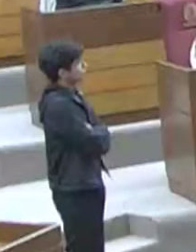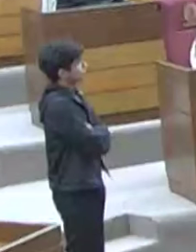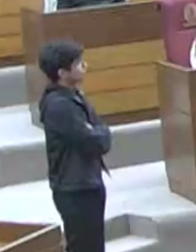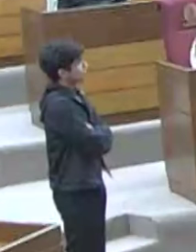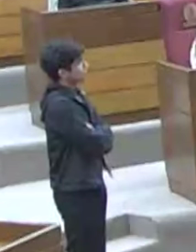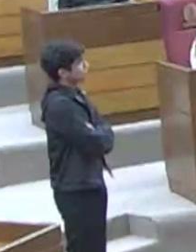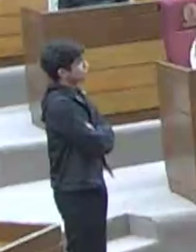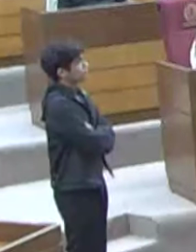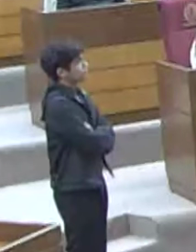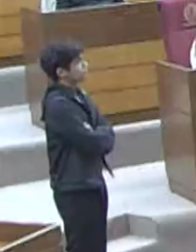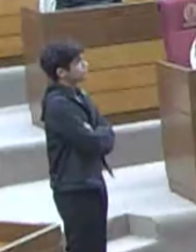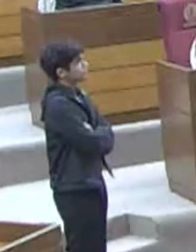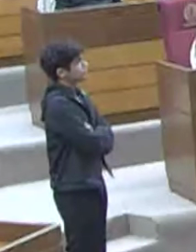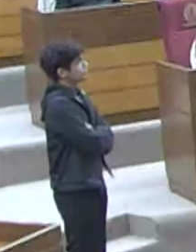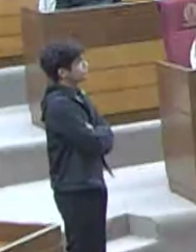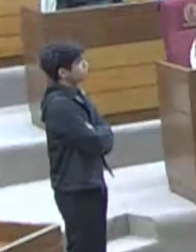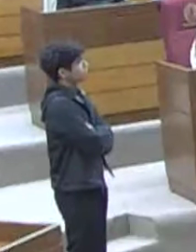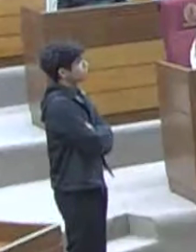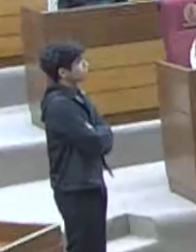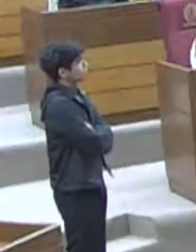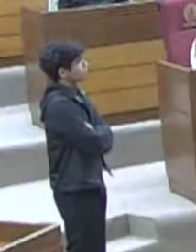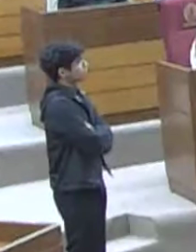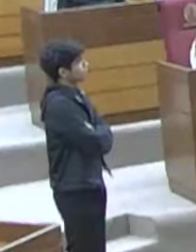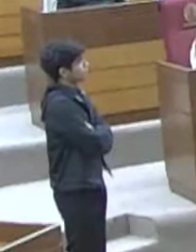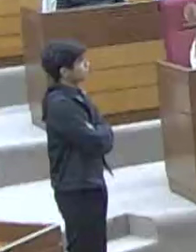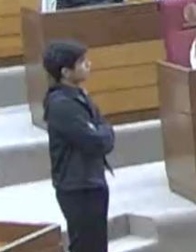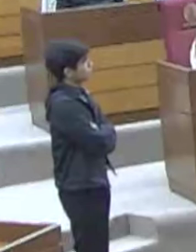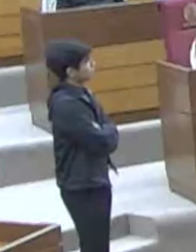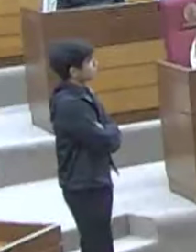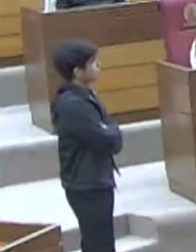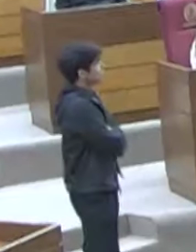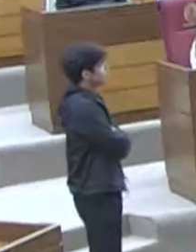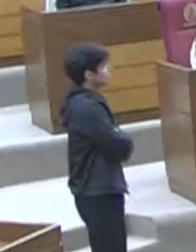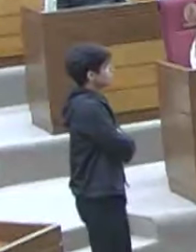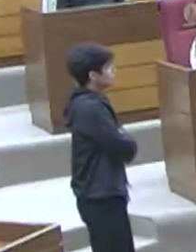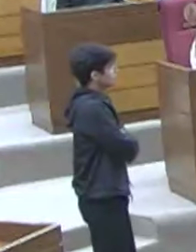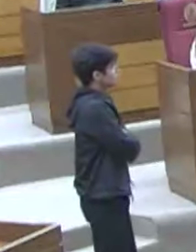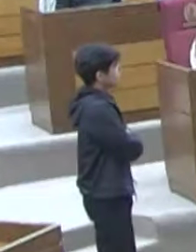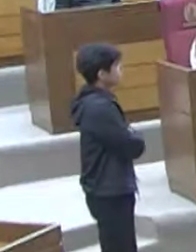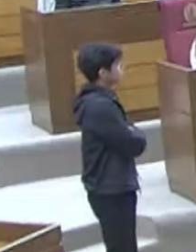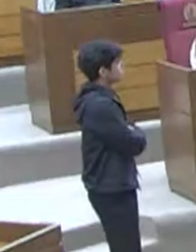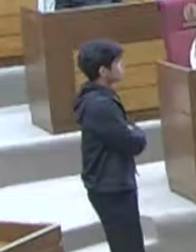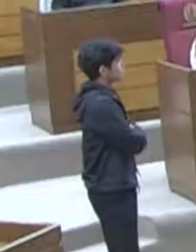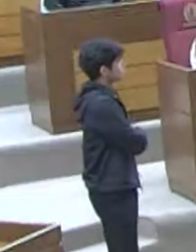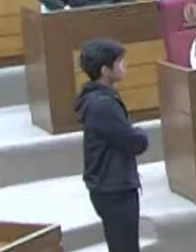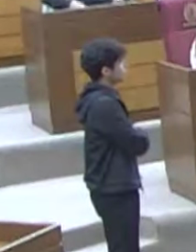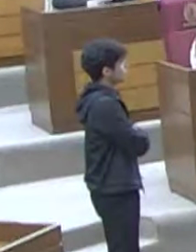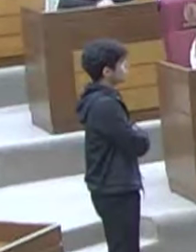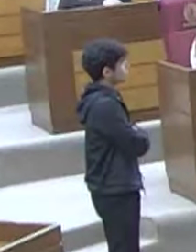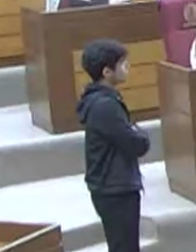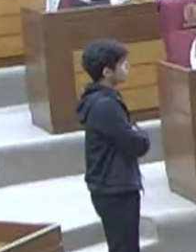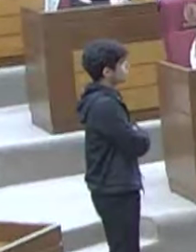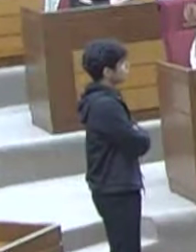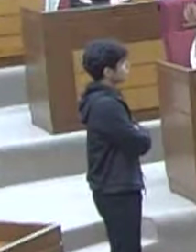Muy buenos días a todos. Es un placer estar acá, es una honra. Y ver a personas que están luchando por nuestros